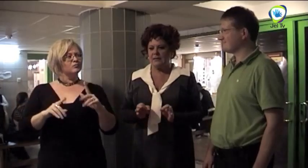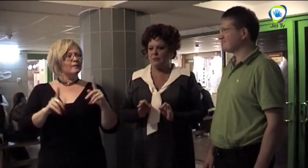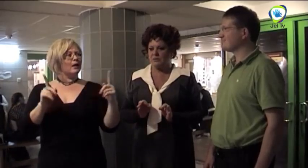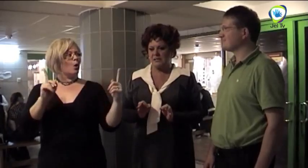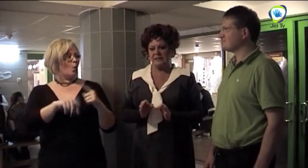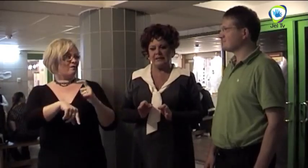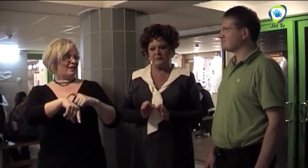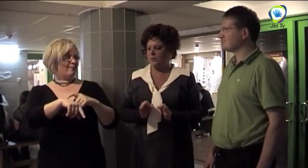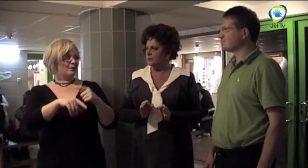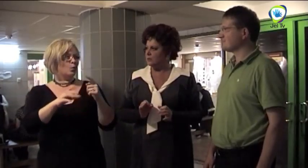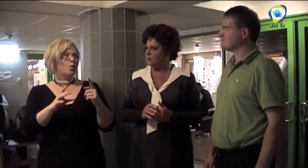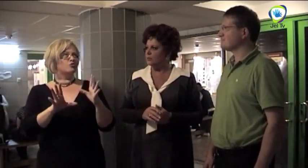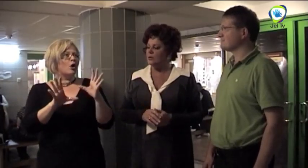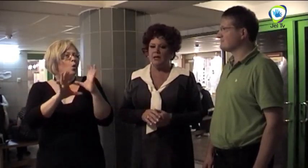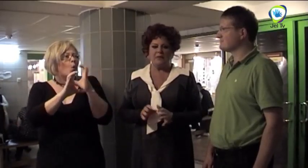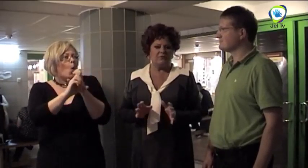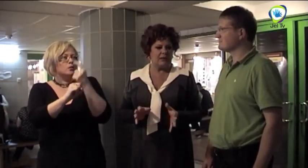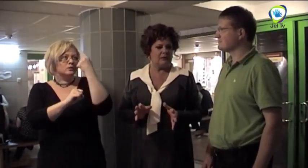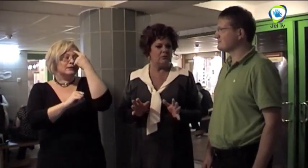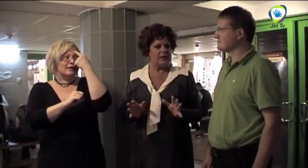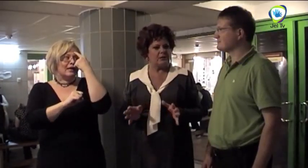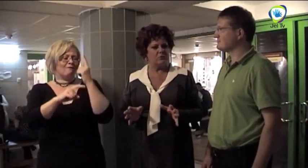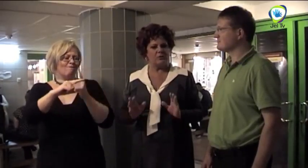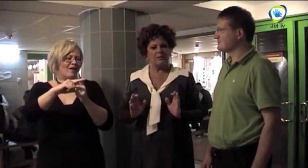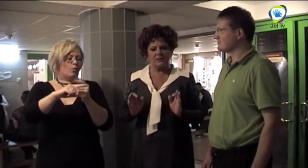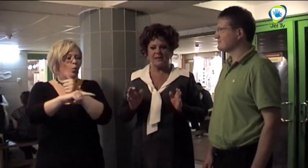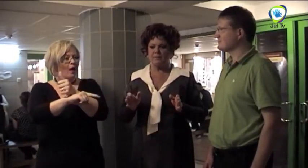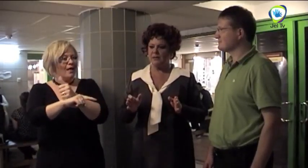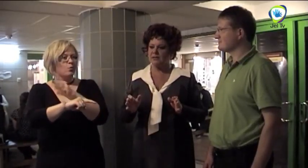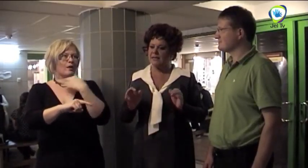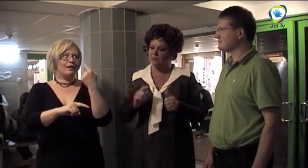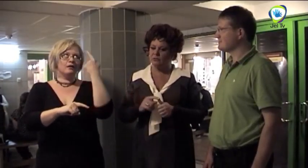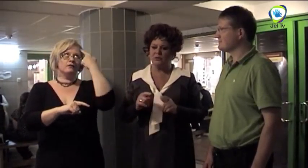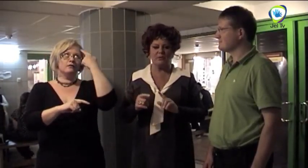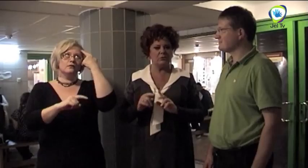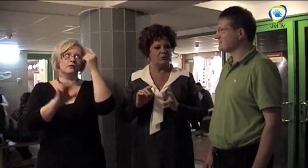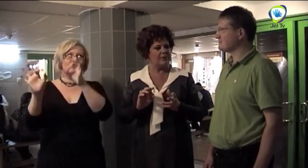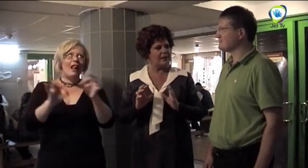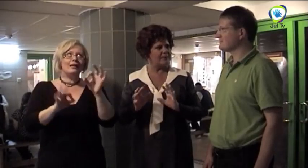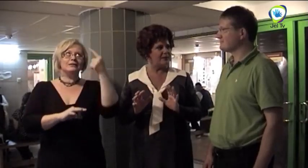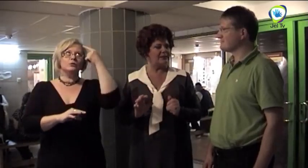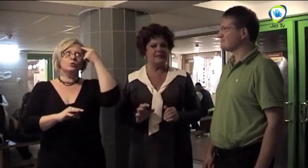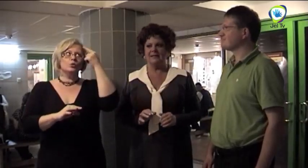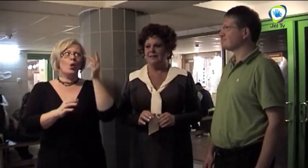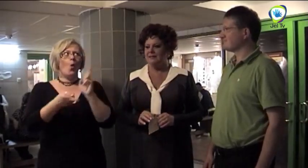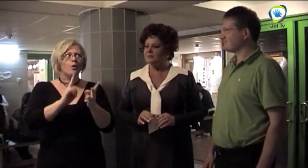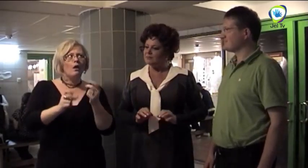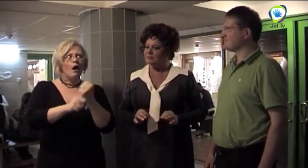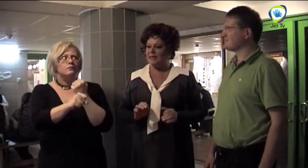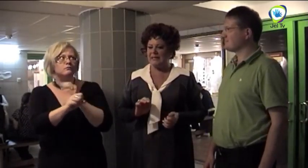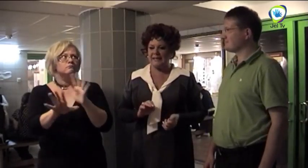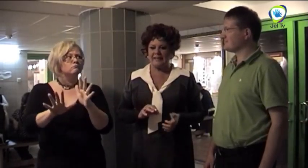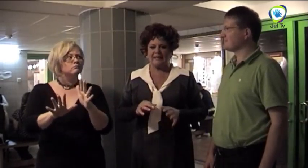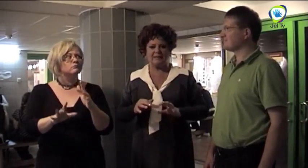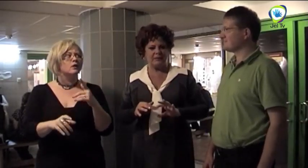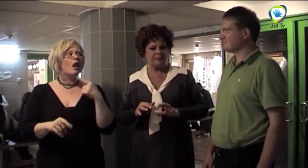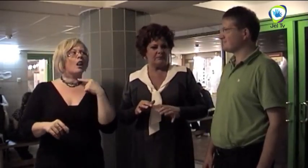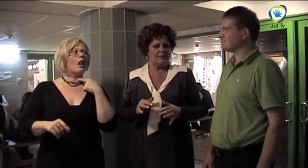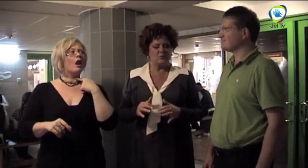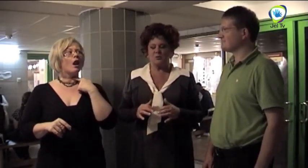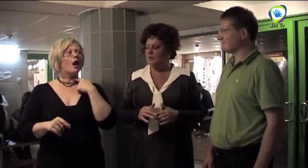sokkal rövidebb, koncentráltabb idő, egy fél óra, egy óra, amíg az ember azt átgondolja, mit volt, merre, pedig